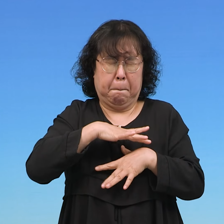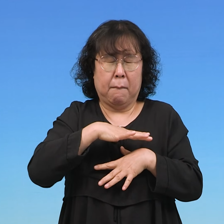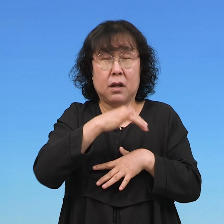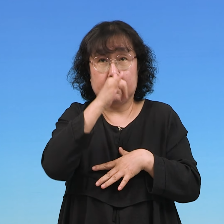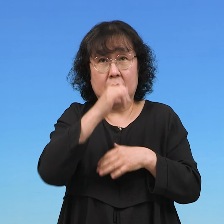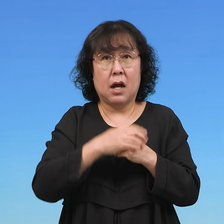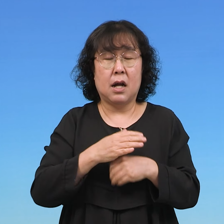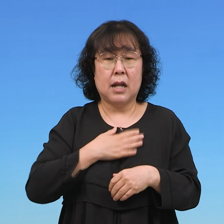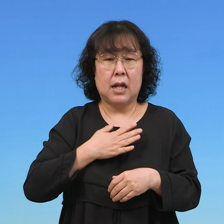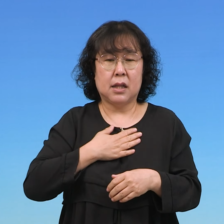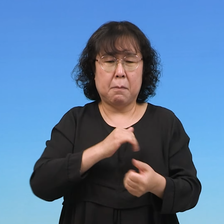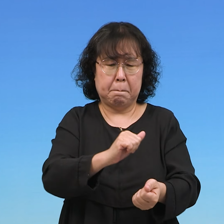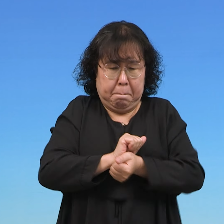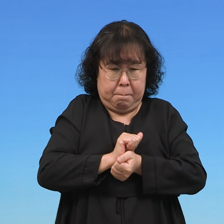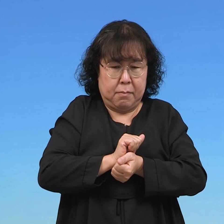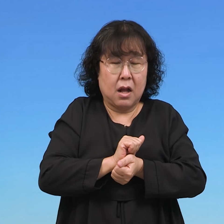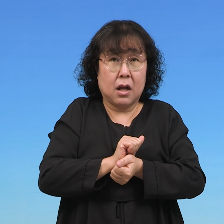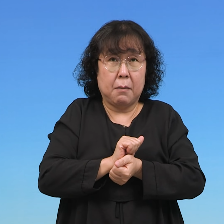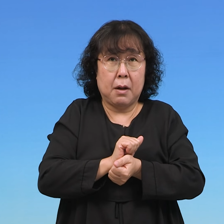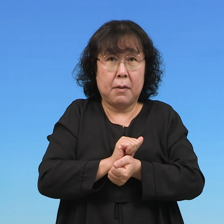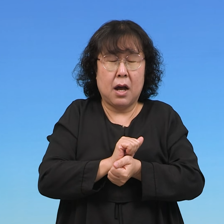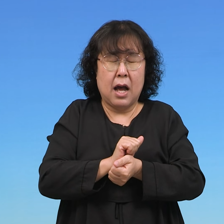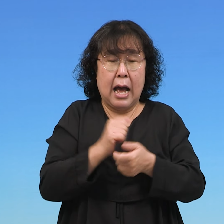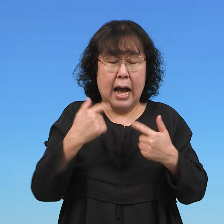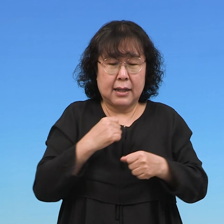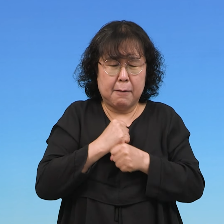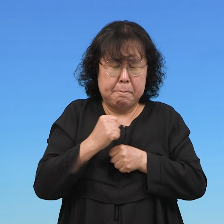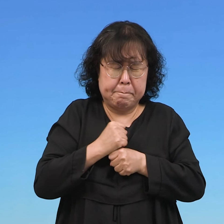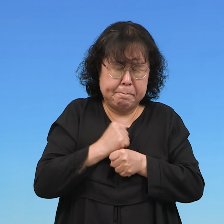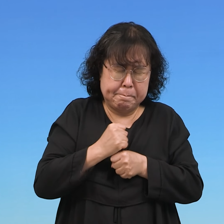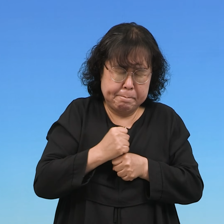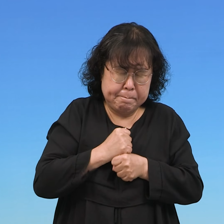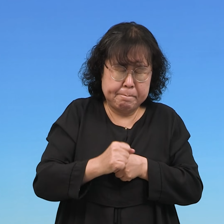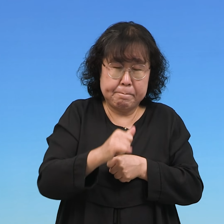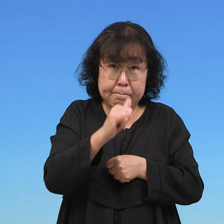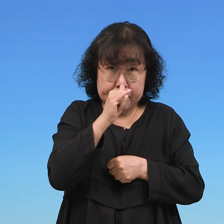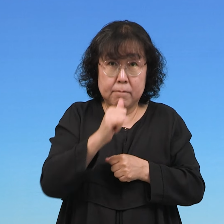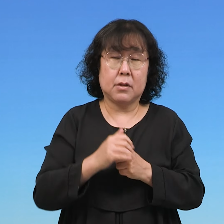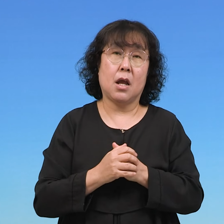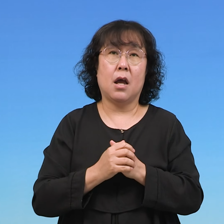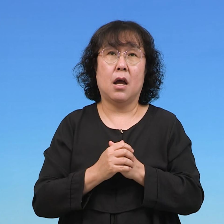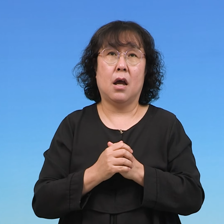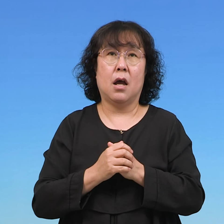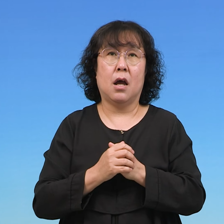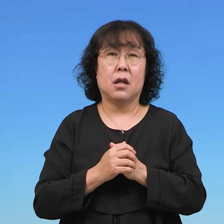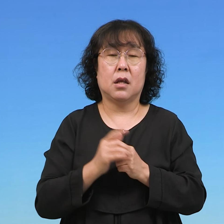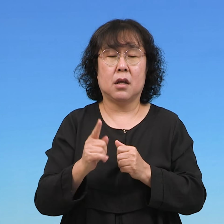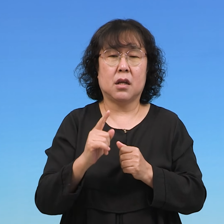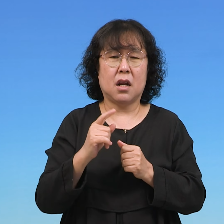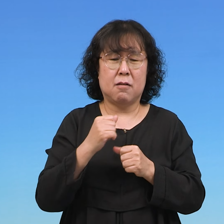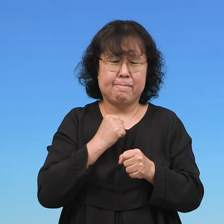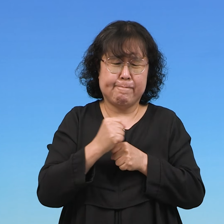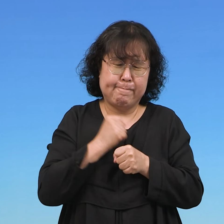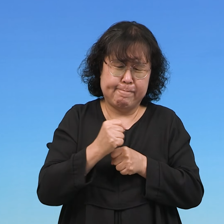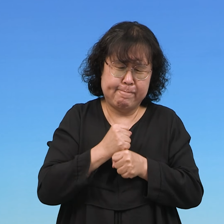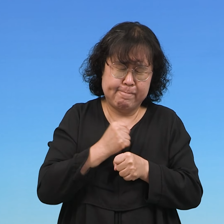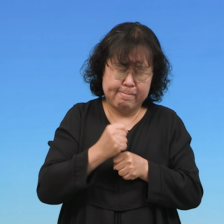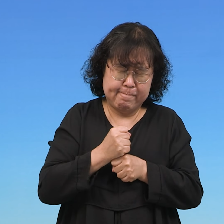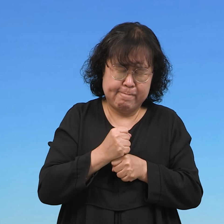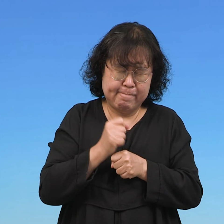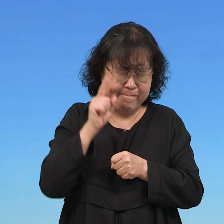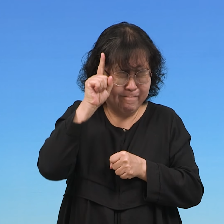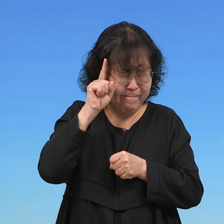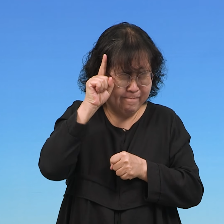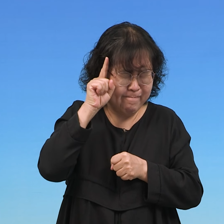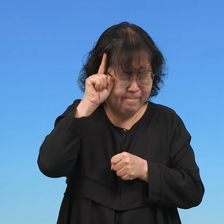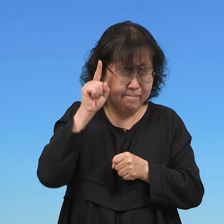세균이 누구 입을 통해서 전해질지 모르는 이런 긴장 상태에 빠져 있는 게 이렇게 지금 장기적으로 가고 있고, 이제